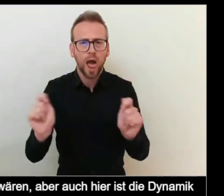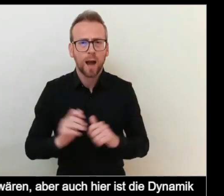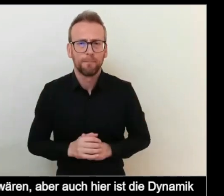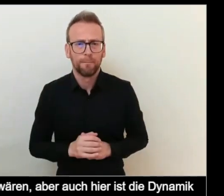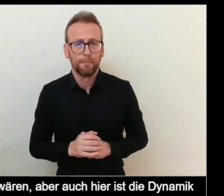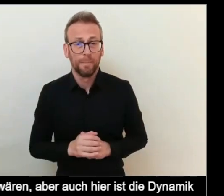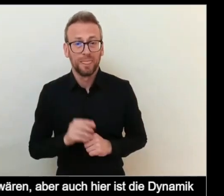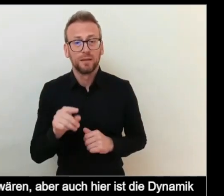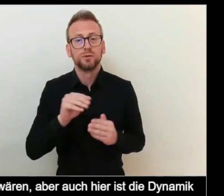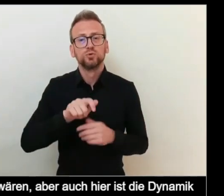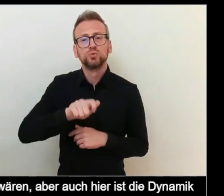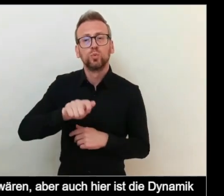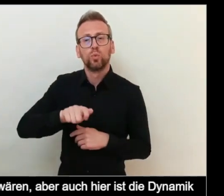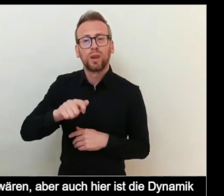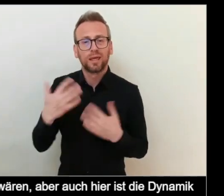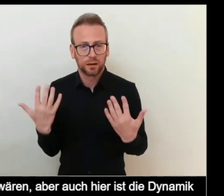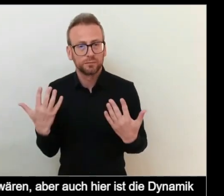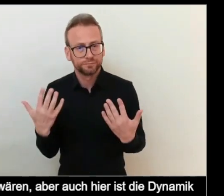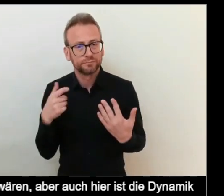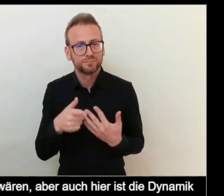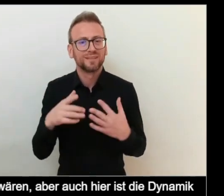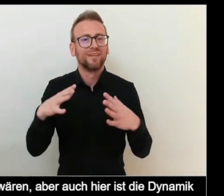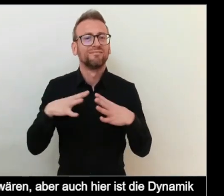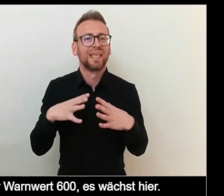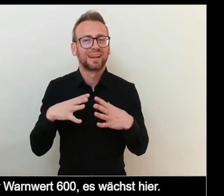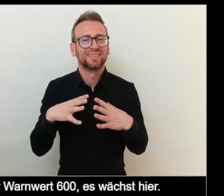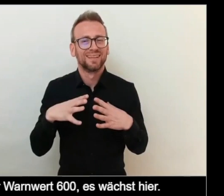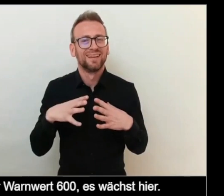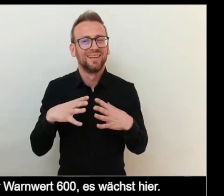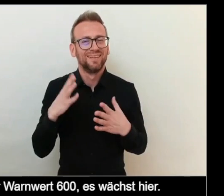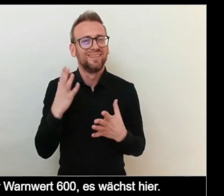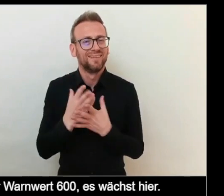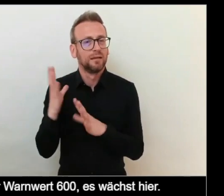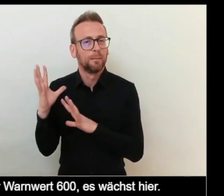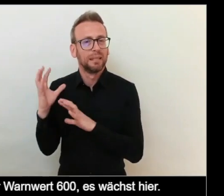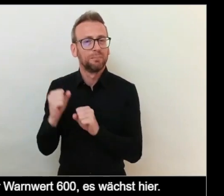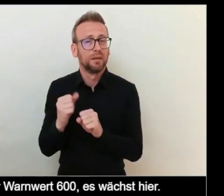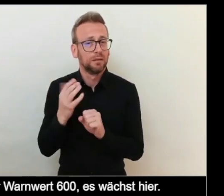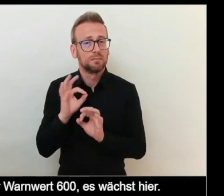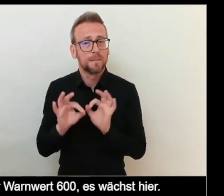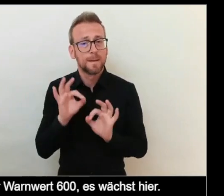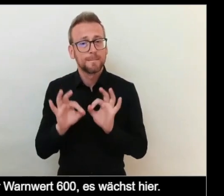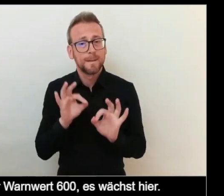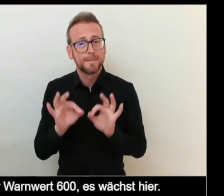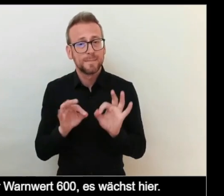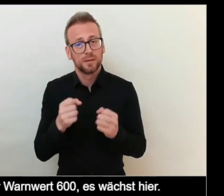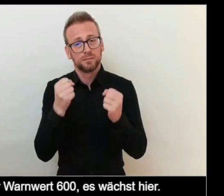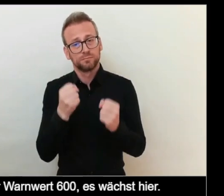von 96, die unter 1.000 bei der Inzidenz liegen. Und wir haben 2 von den